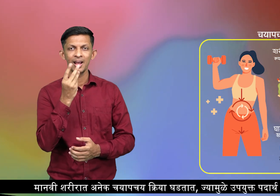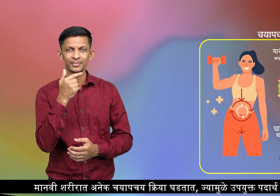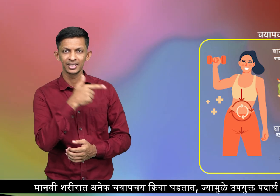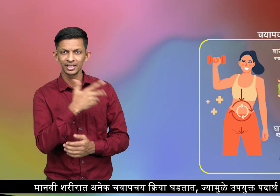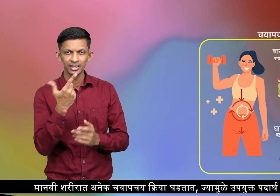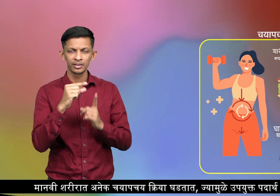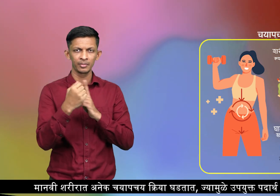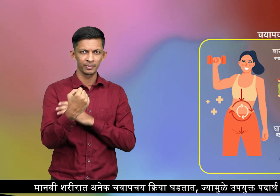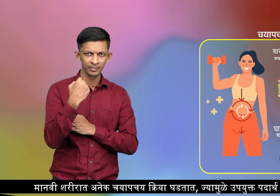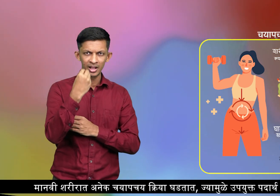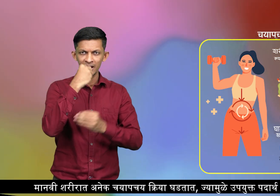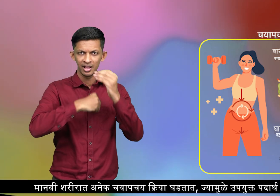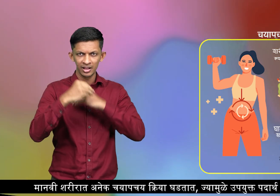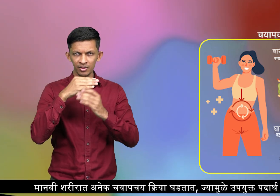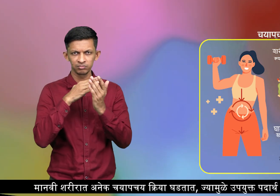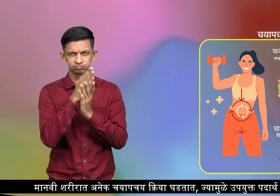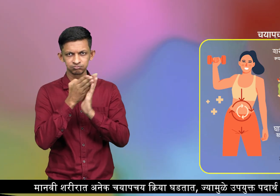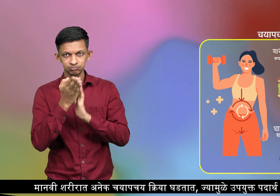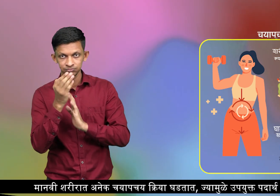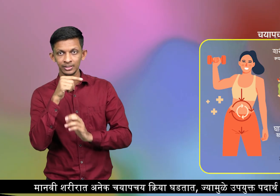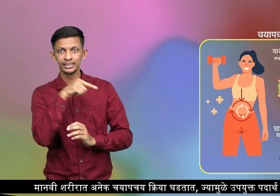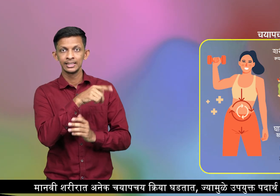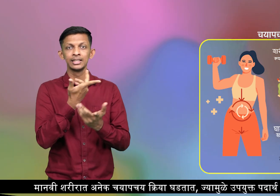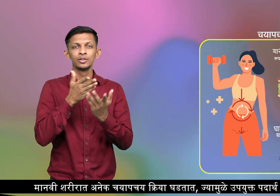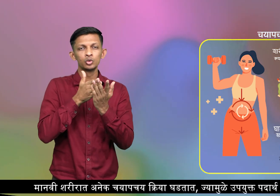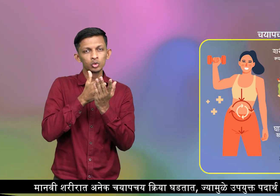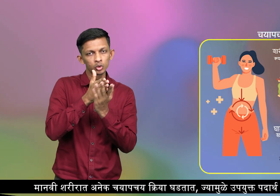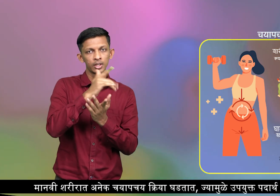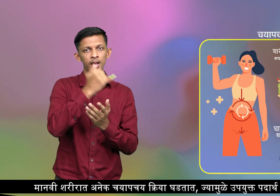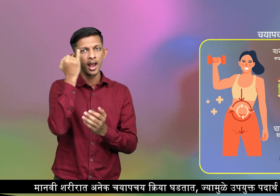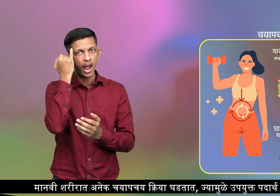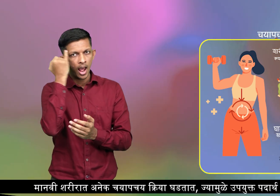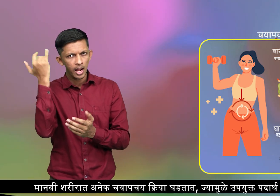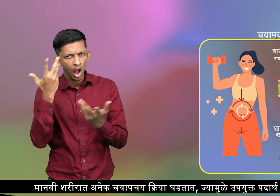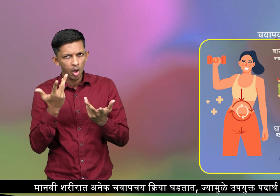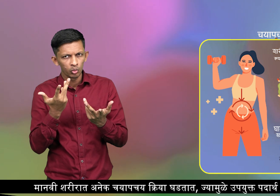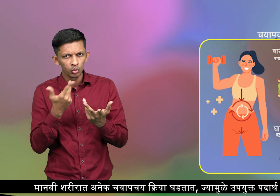मानवी शरीरात अनेक चयापचय क्रिया घडतात, ज्यामुळे उपयुक्त पदार्थ आणि ऊर्जा तयार होते.